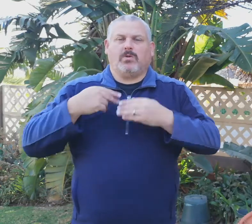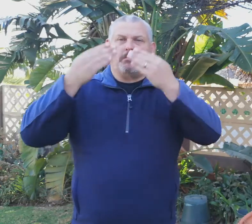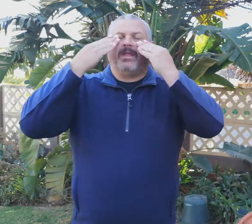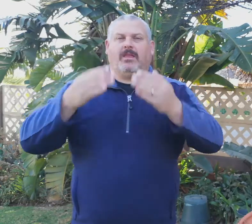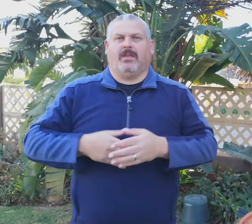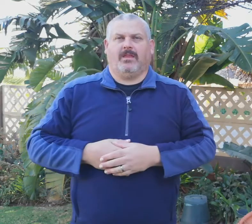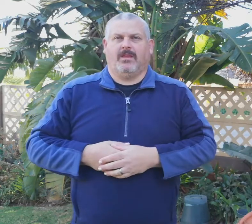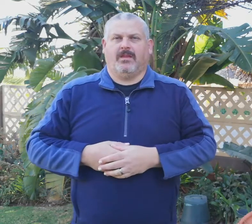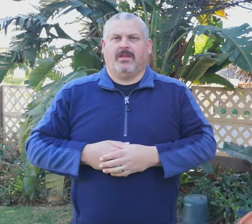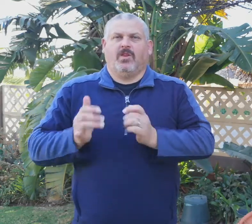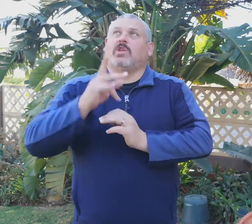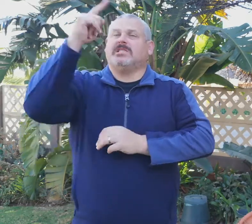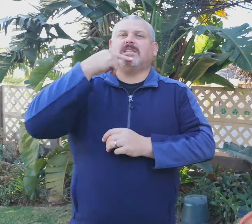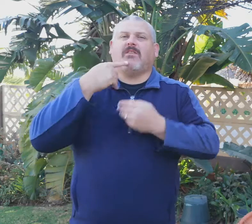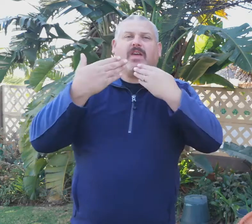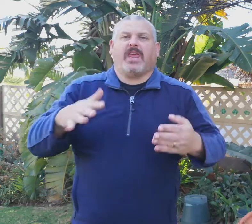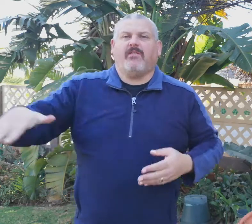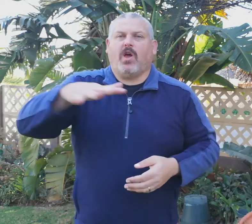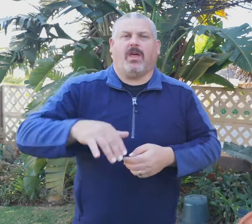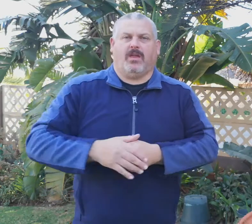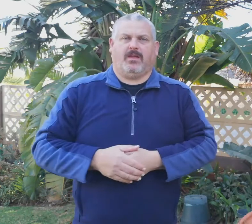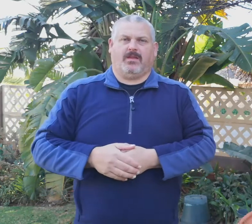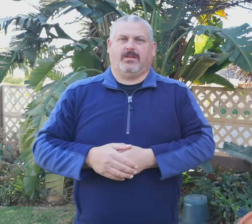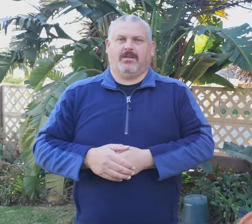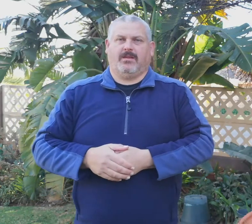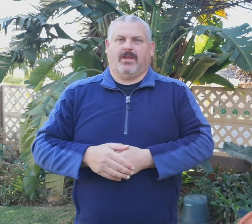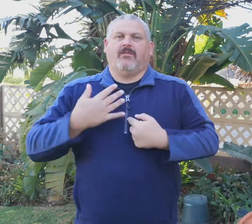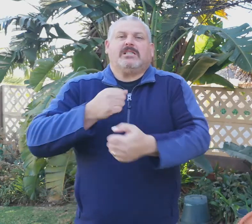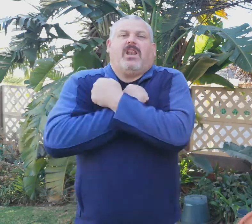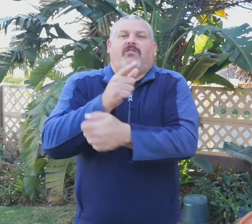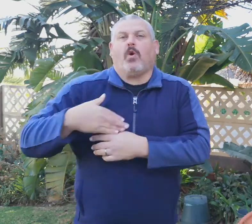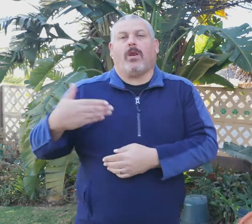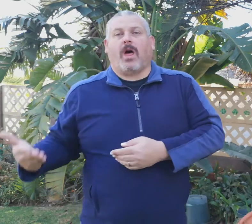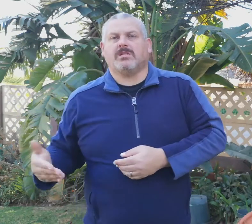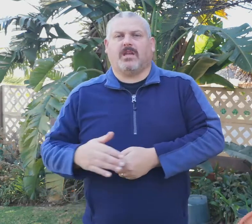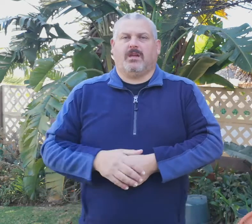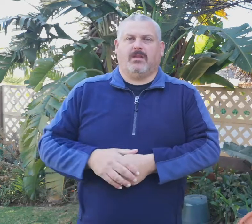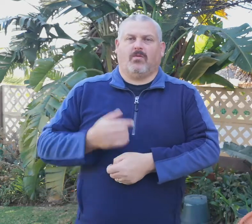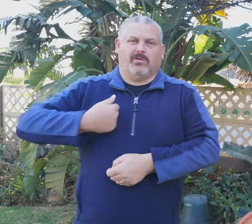Maak ons blind. Nie so sê, vergewe hulle. Wees lief vir jou naaste.